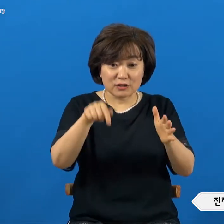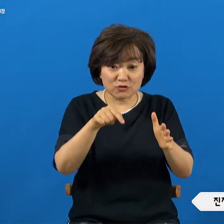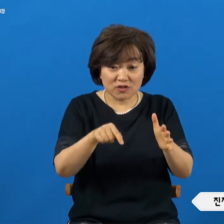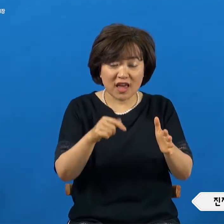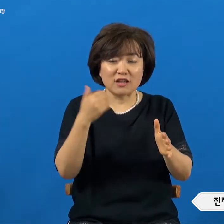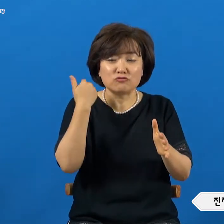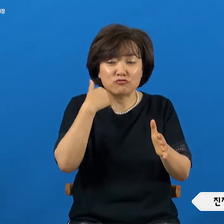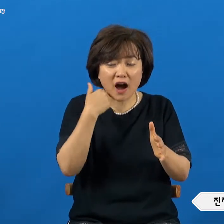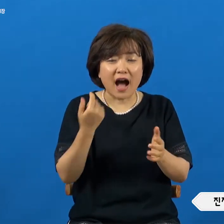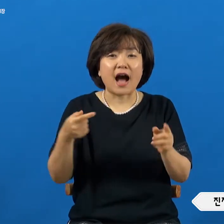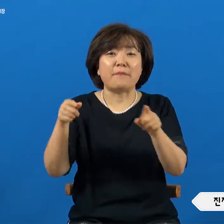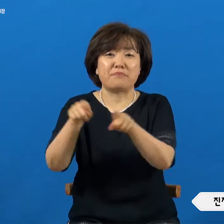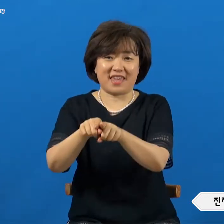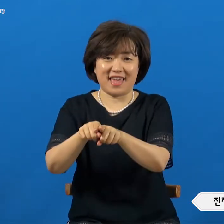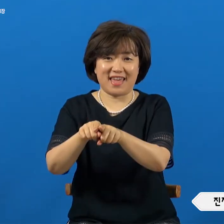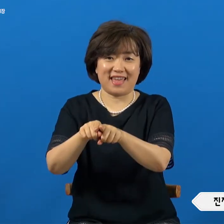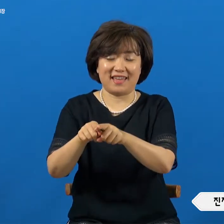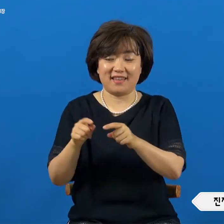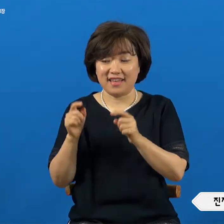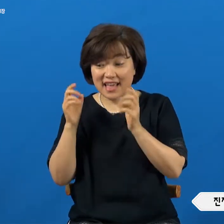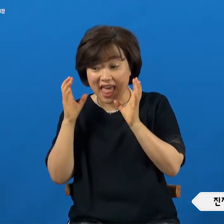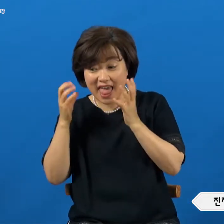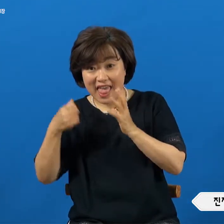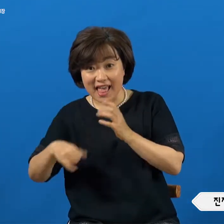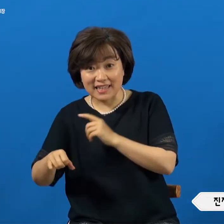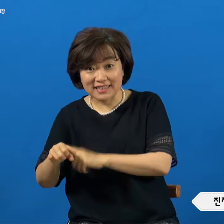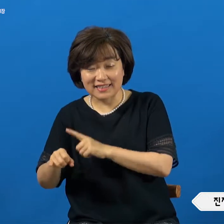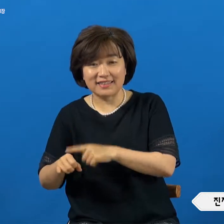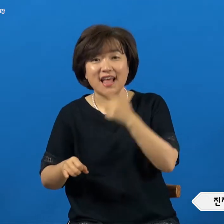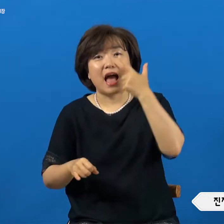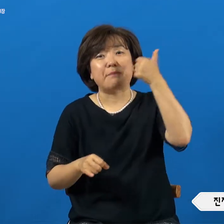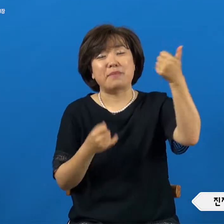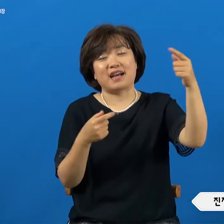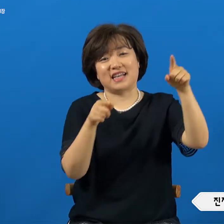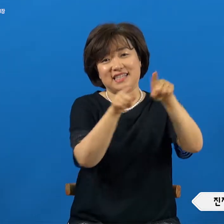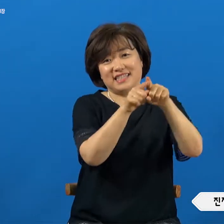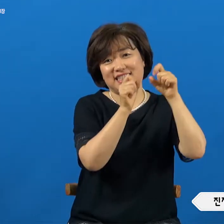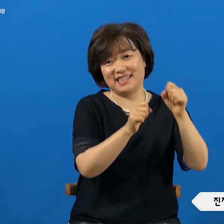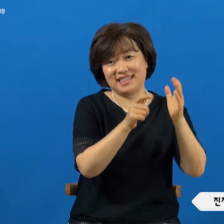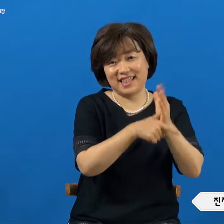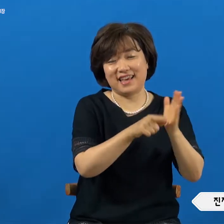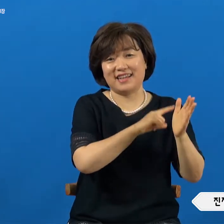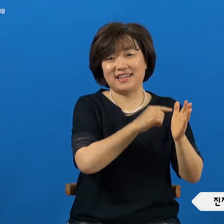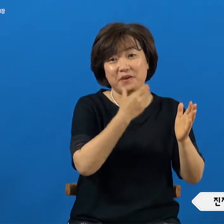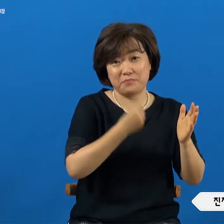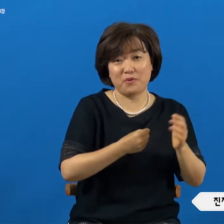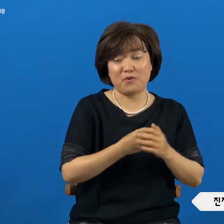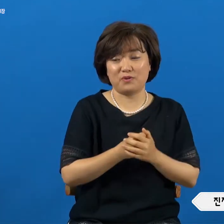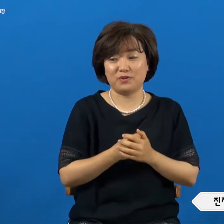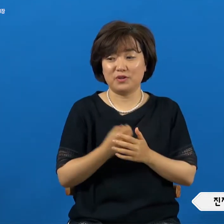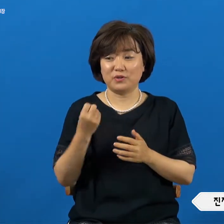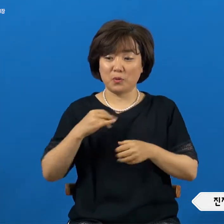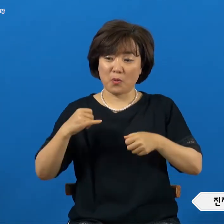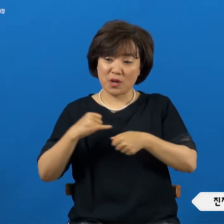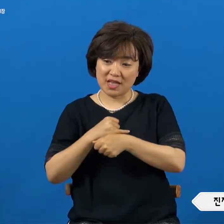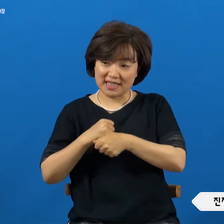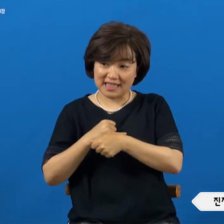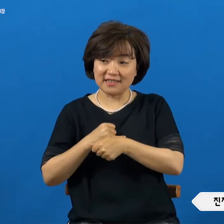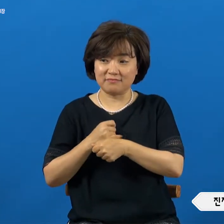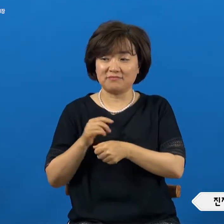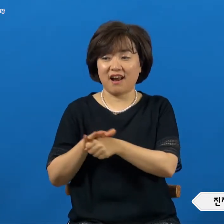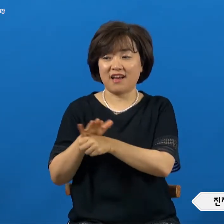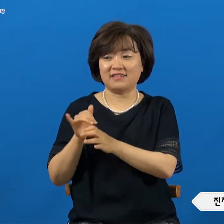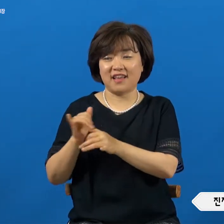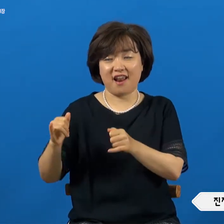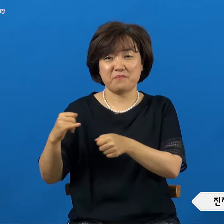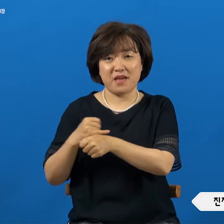겁니다. 애들은 아빠와 함께 했던 때가 가장 행복했다고 이야기합니다. 연인은 사랑하는 사람과 함께 있었던